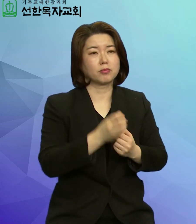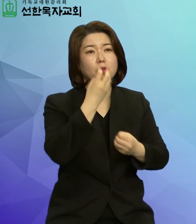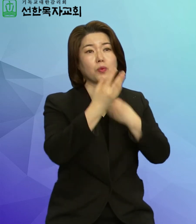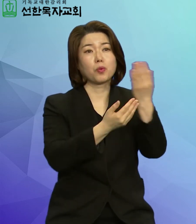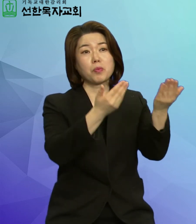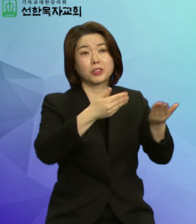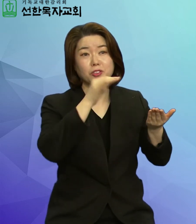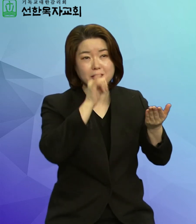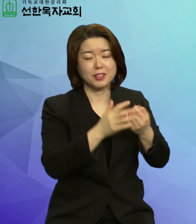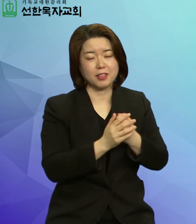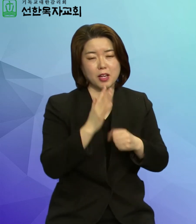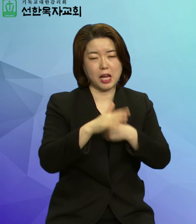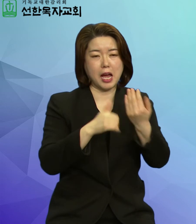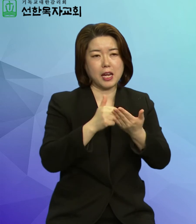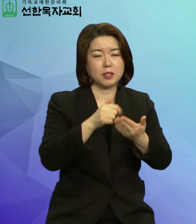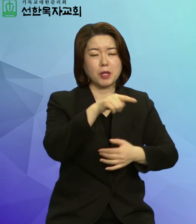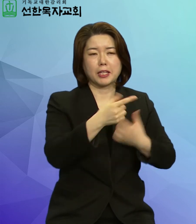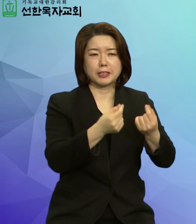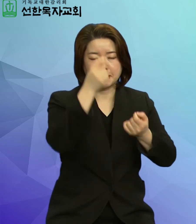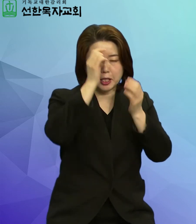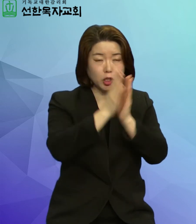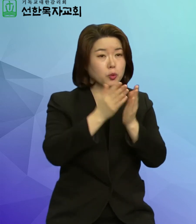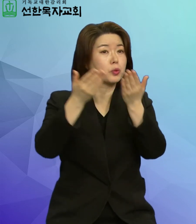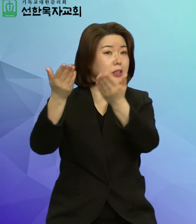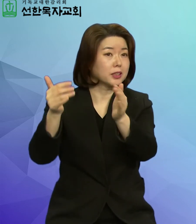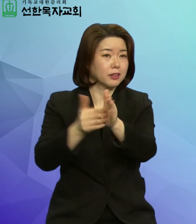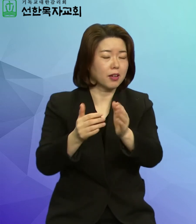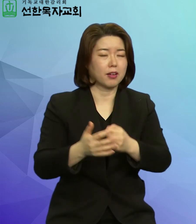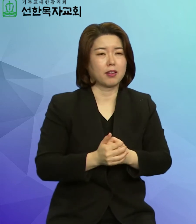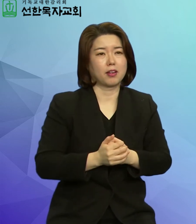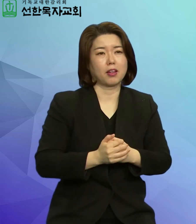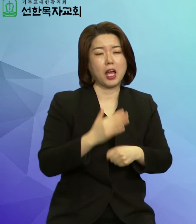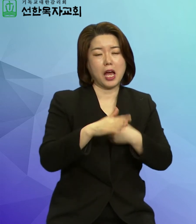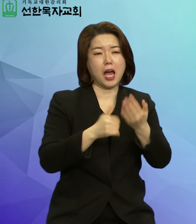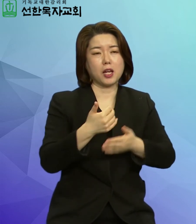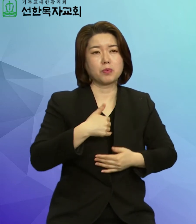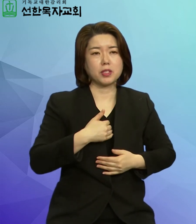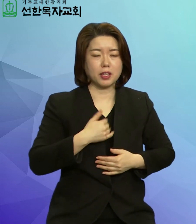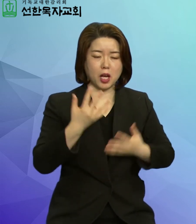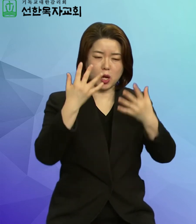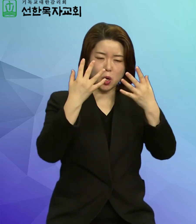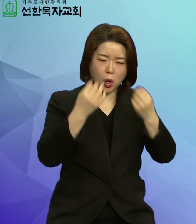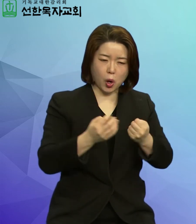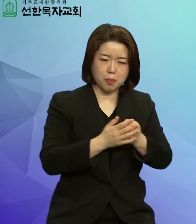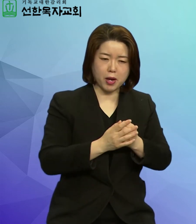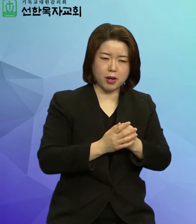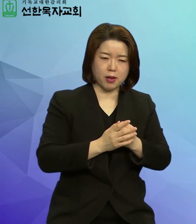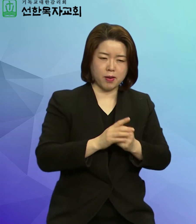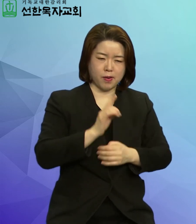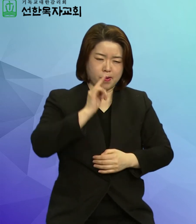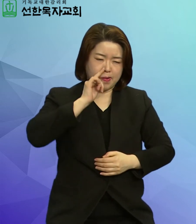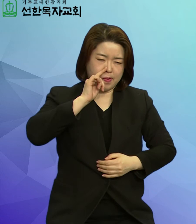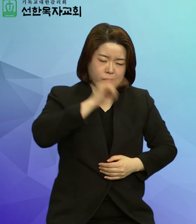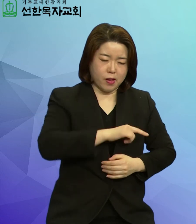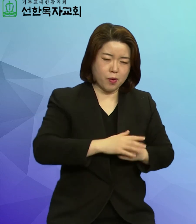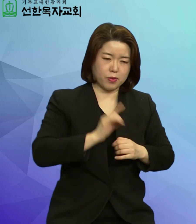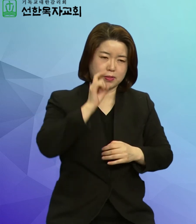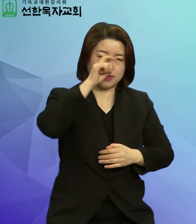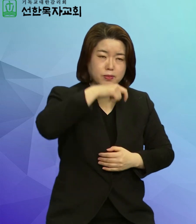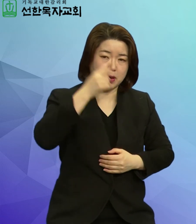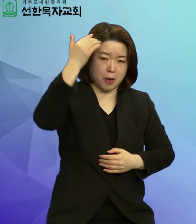찾아와서 고백했어요. 하나님께 정말 그렇게 기도했더니 하나님께서 제가 얼마나